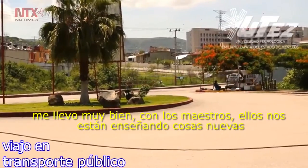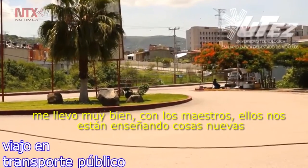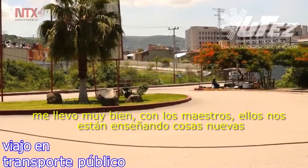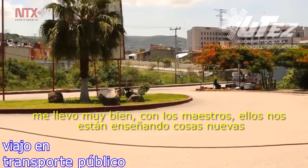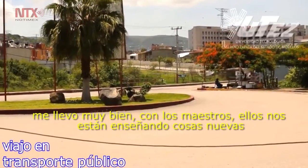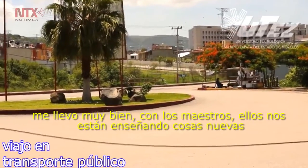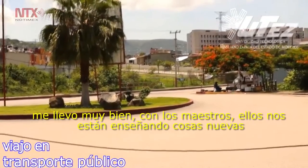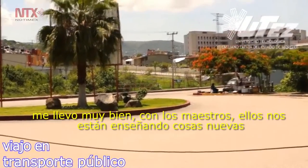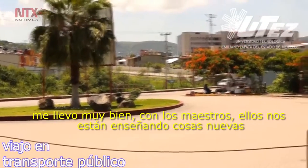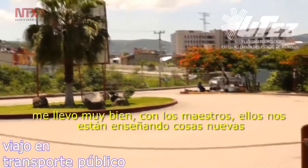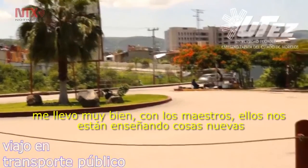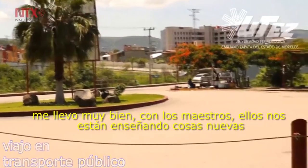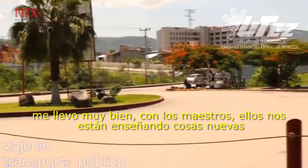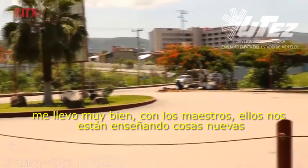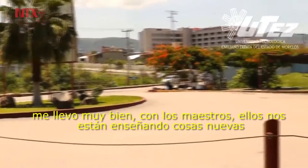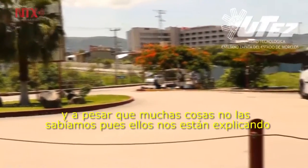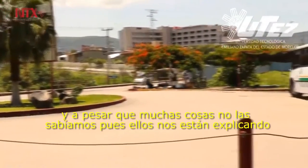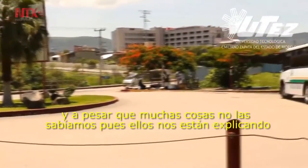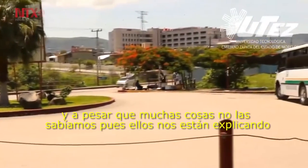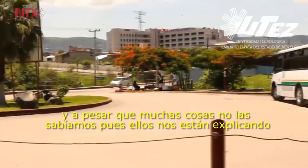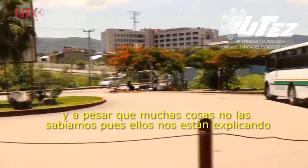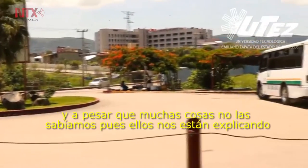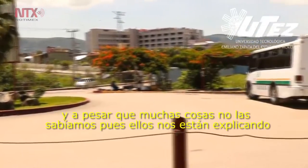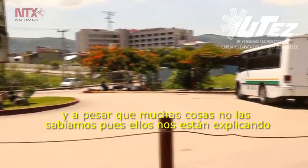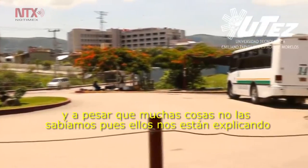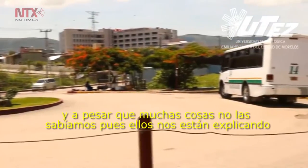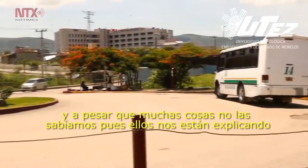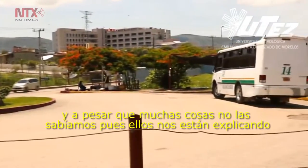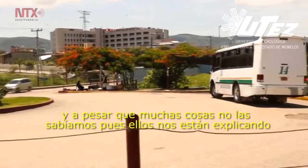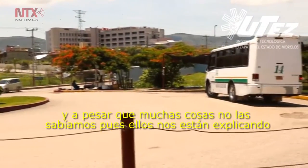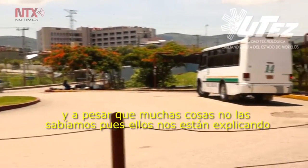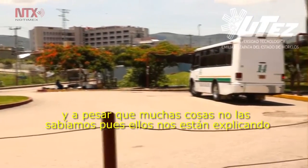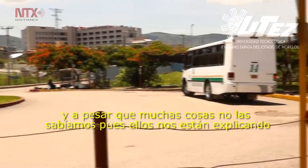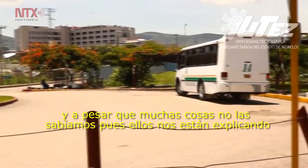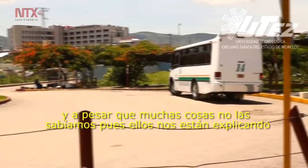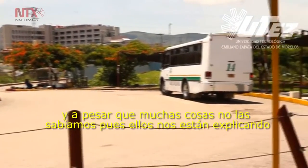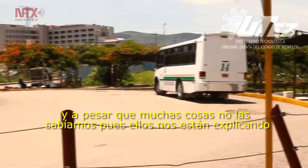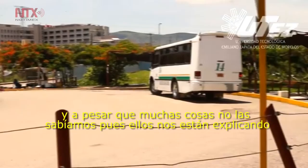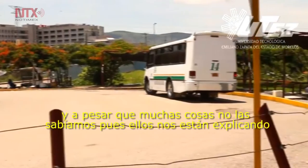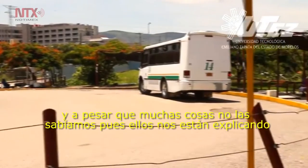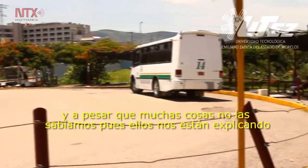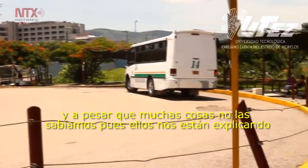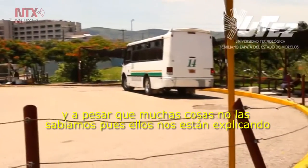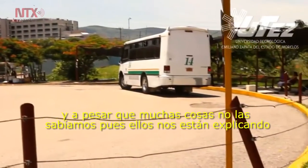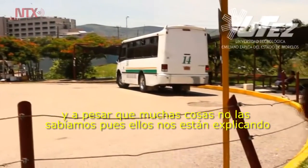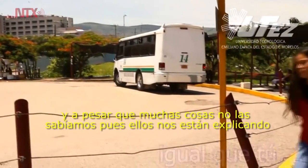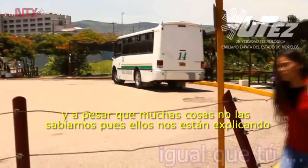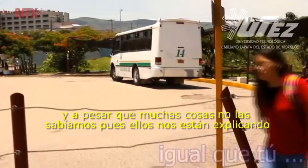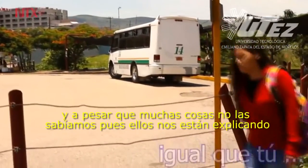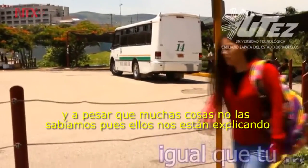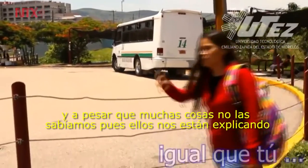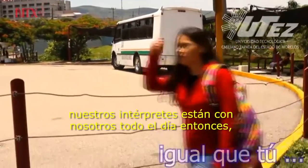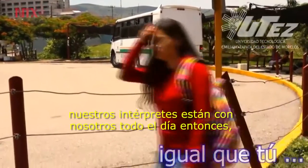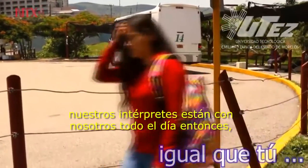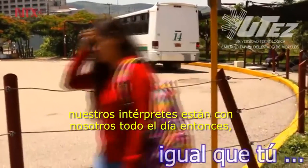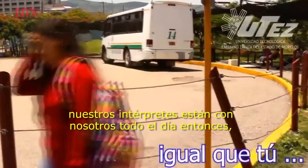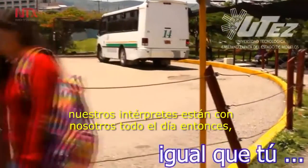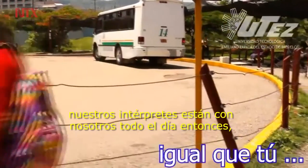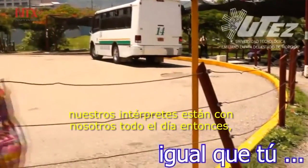enseñando cosas nuevas y a pesar de que muchas cosas no las sabíamos, pues ellos nos están explicando. Nuestras intérpretes